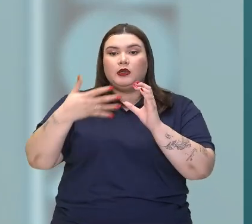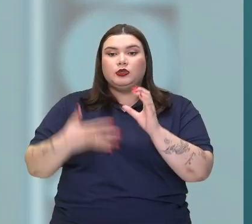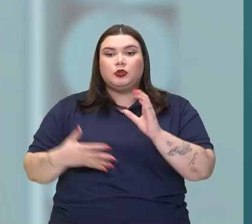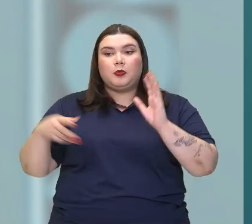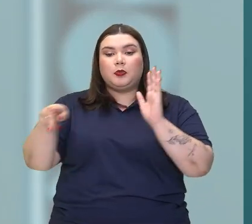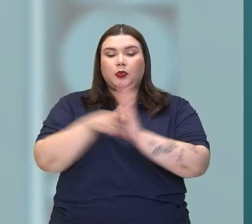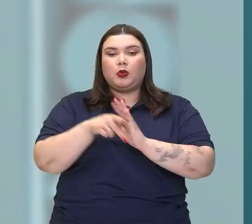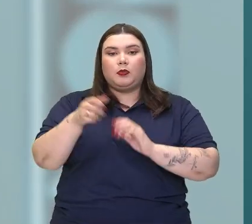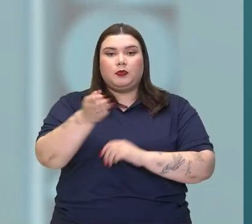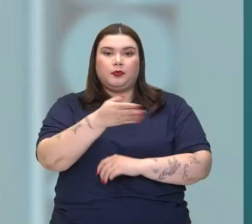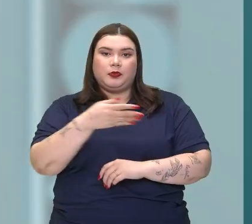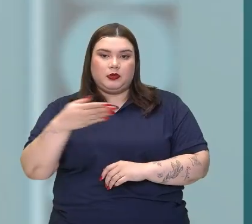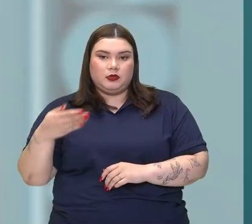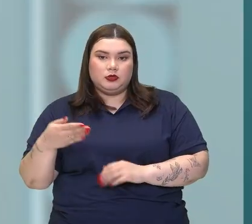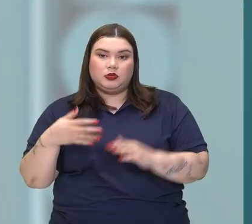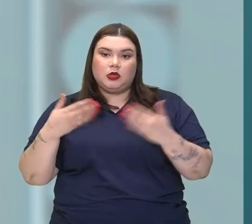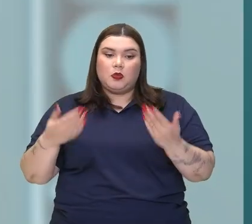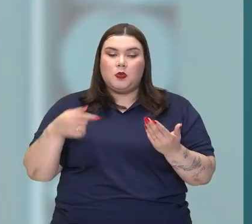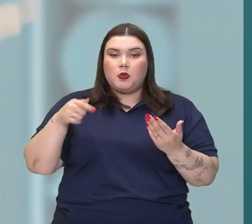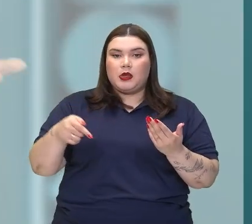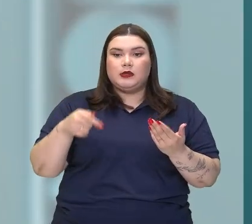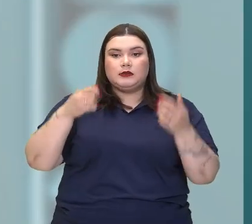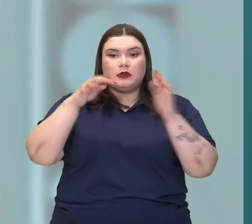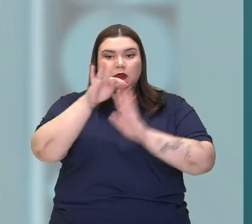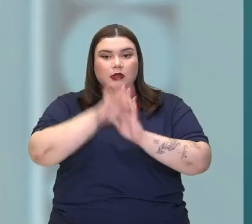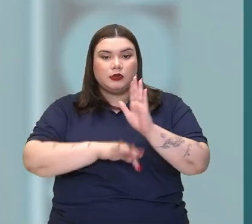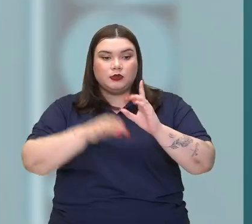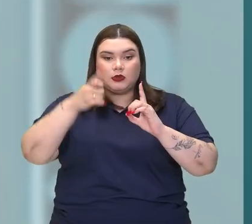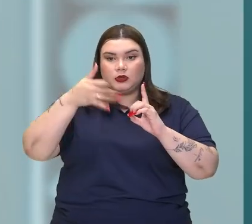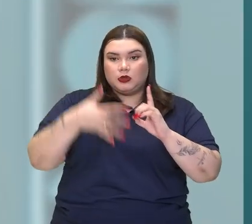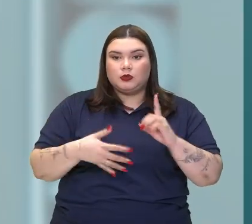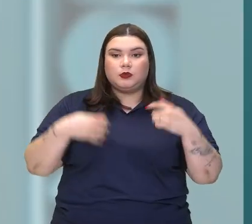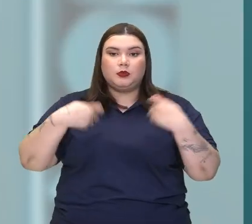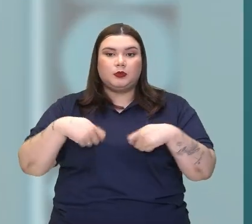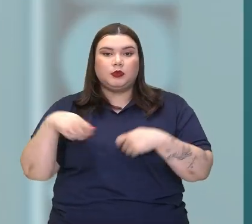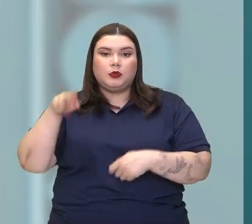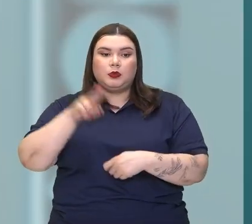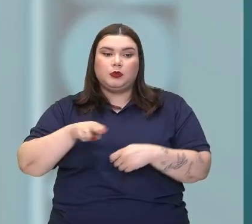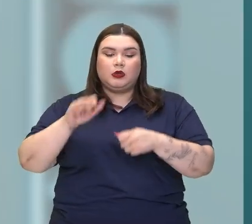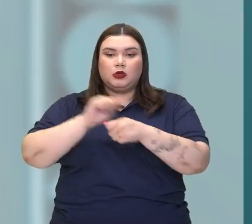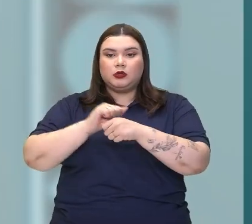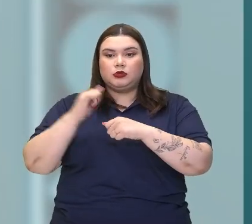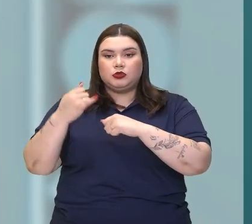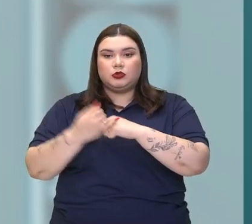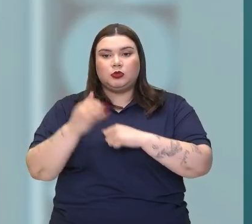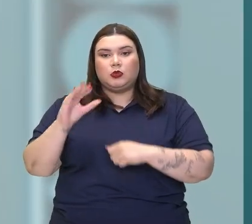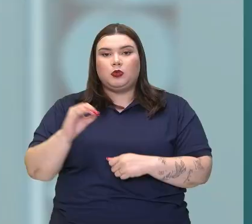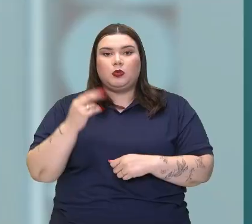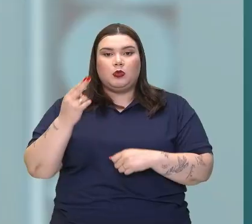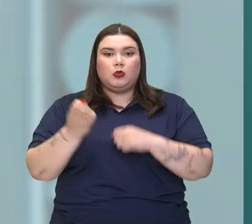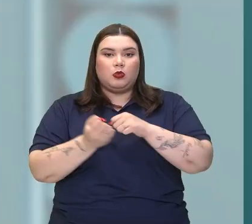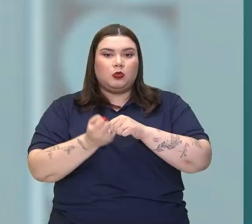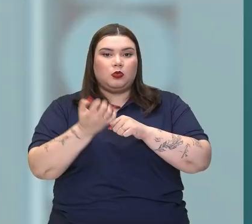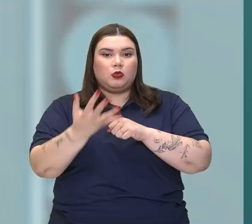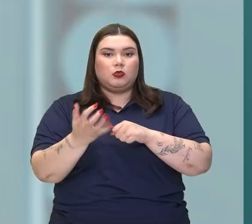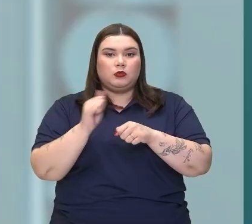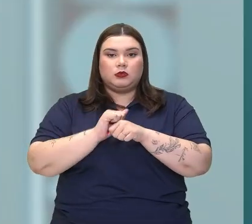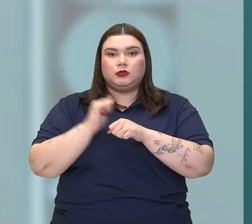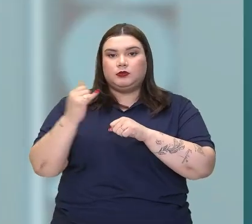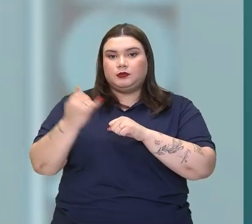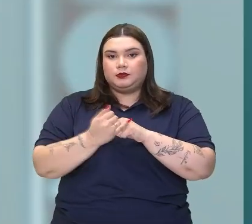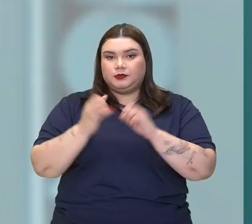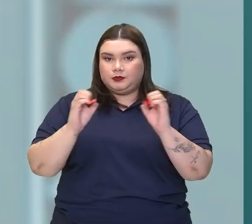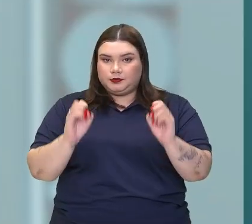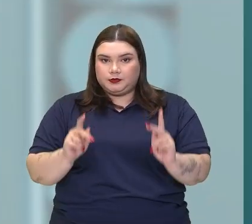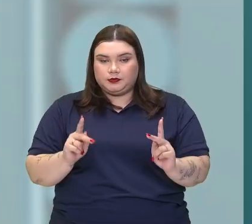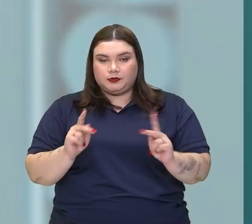que para ser um texto descritivo, eu preciso utilizar ou adjetivos ou locuções adjetivas,